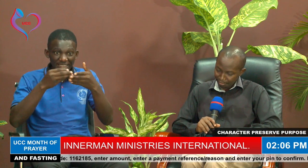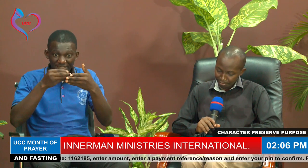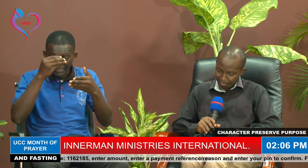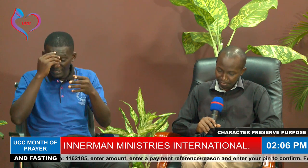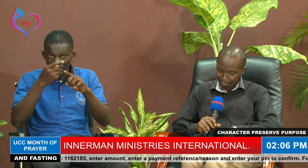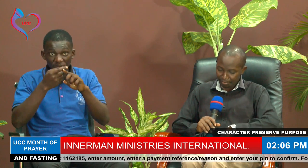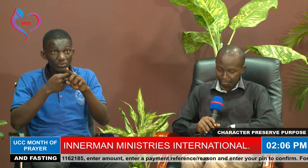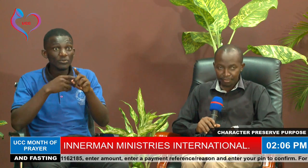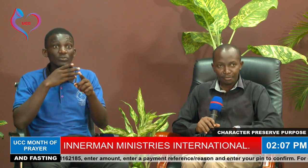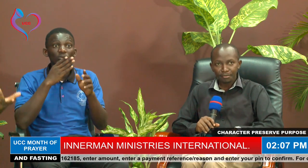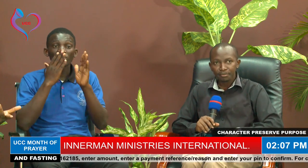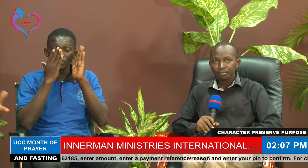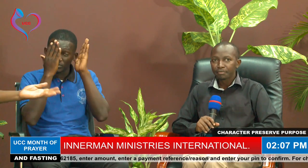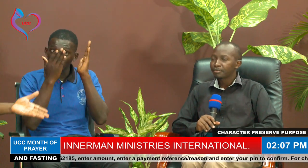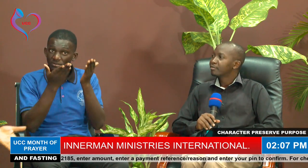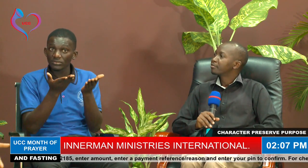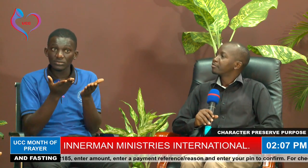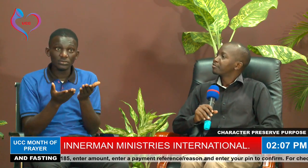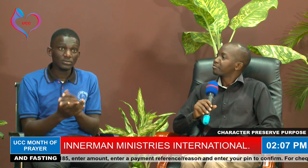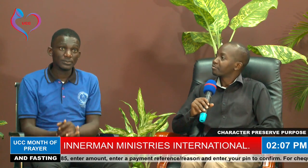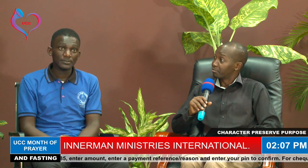my mind and my approach ngasimanyi